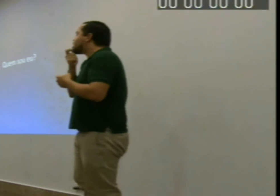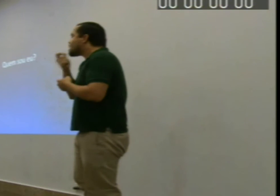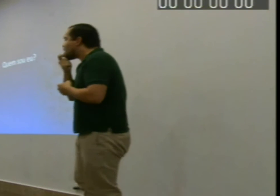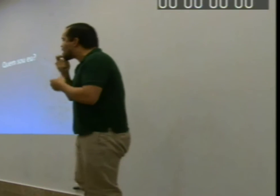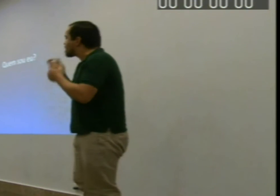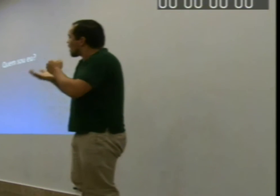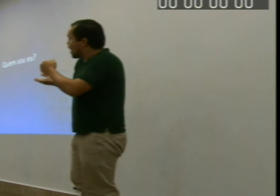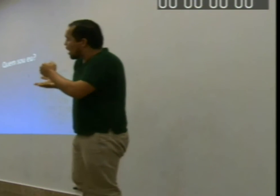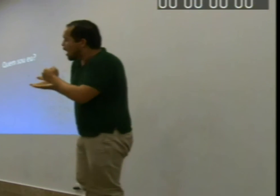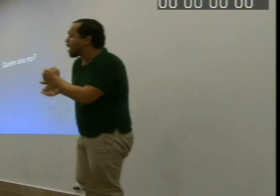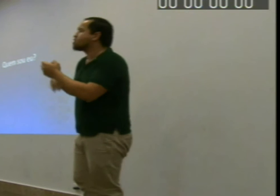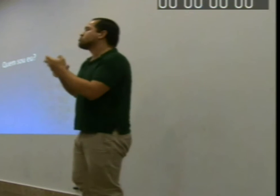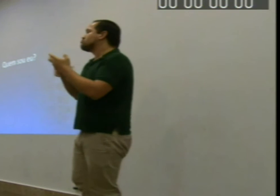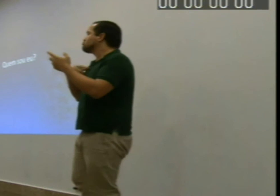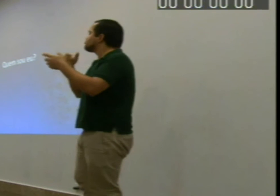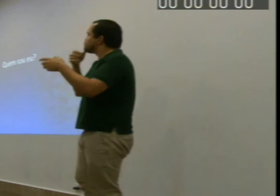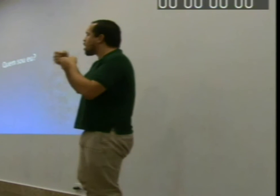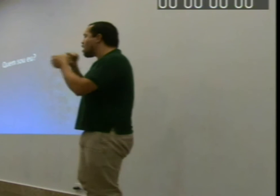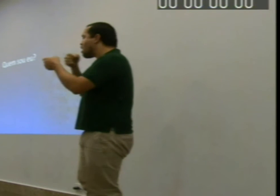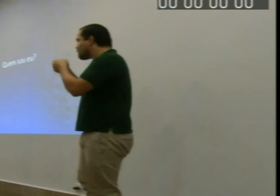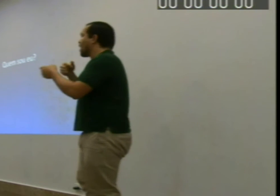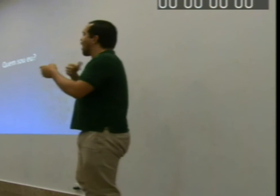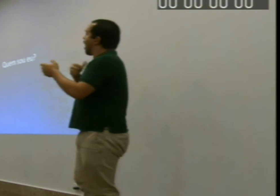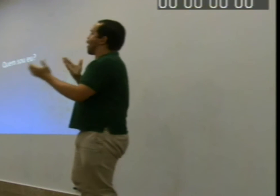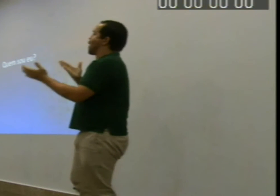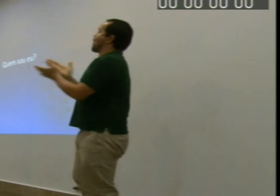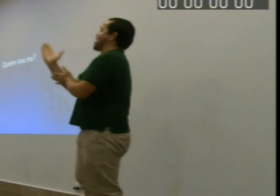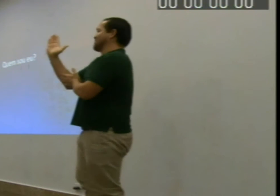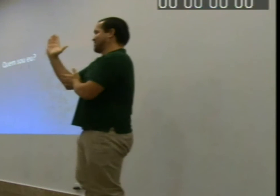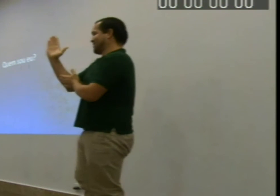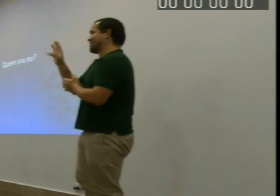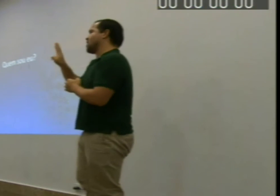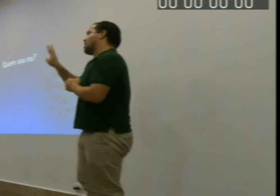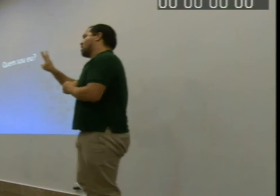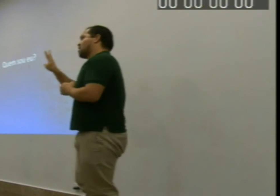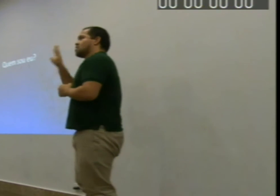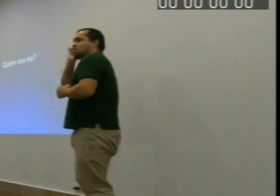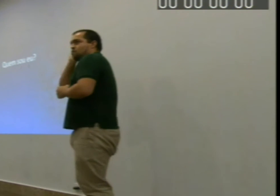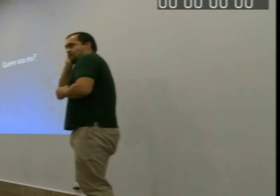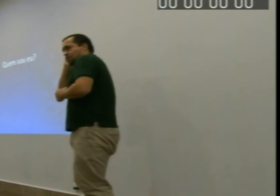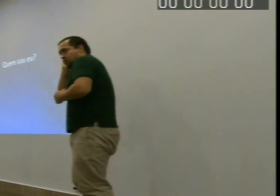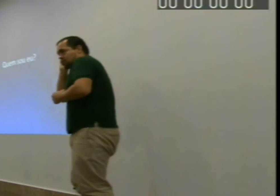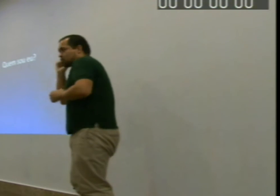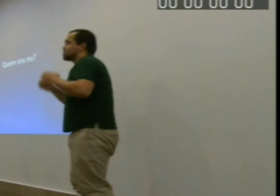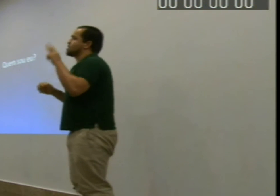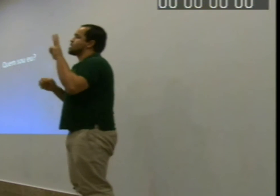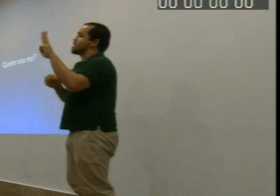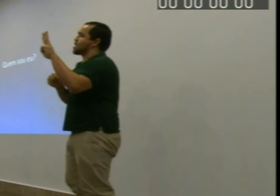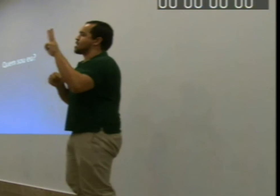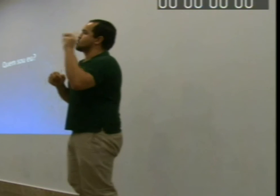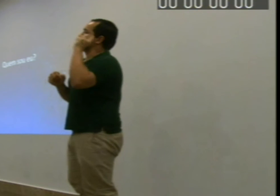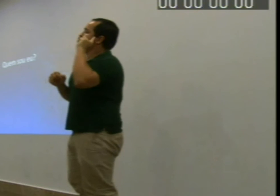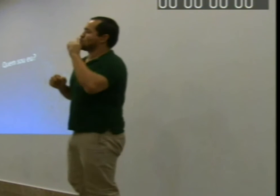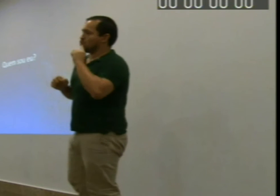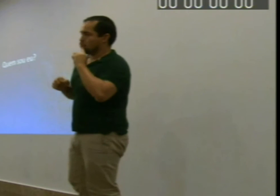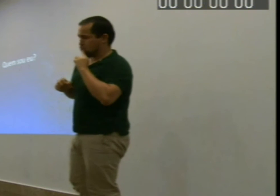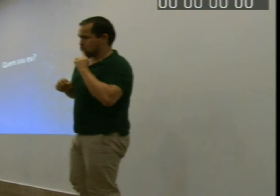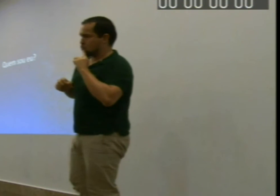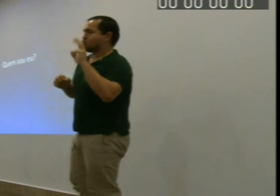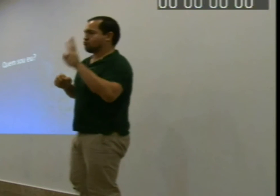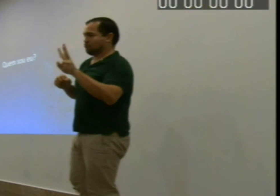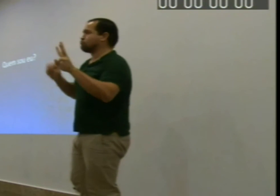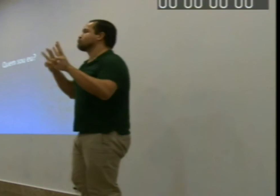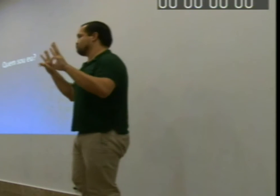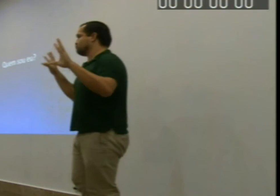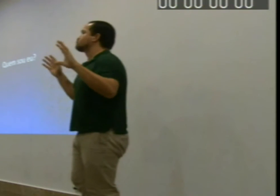de ASL de de inglês e nós conseguimos conversar passei na entrevista